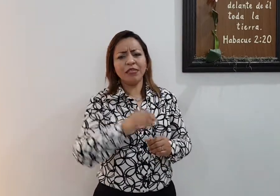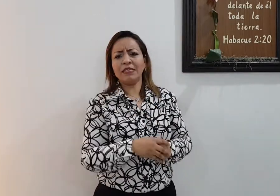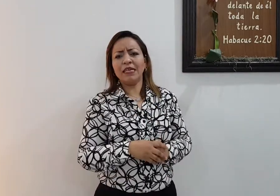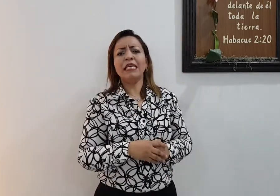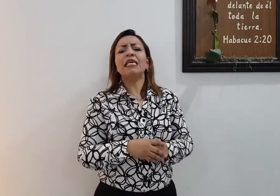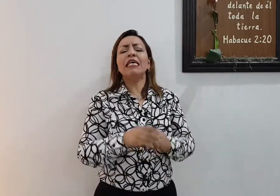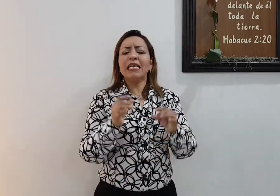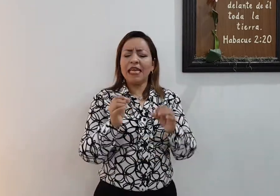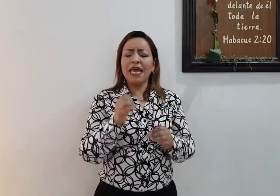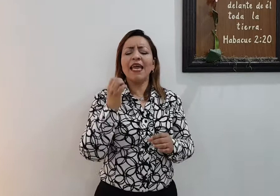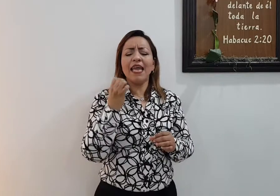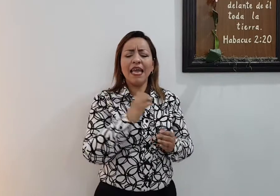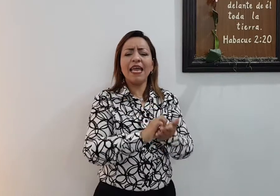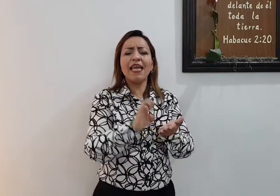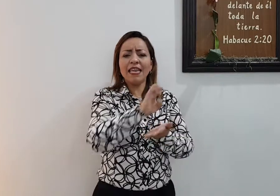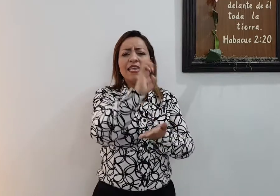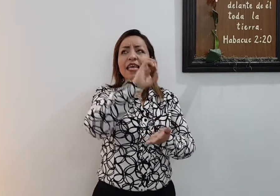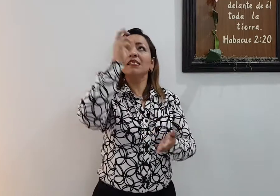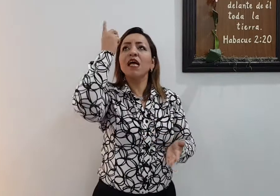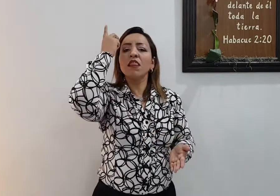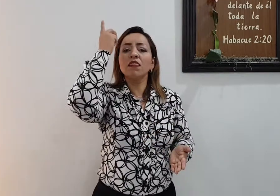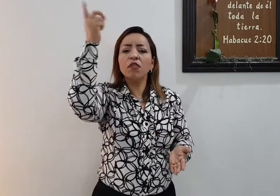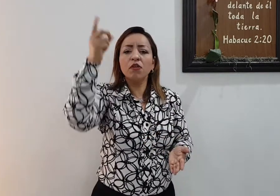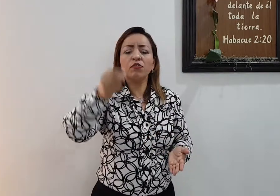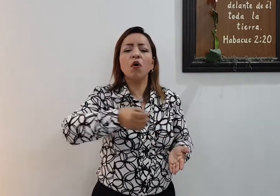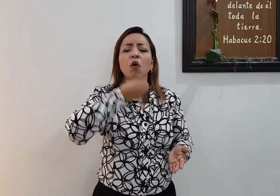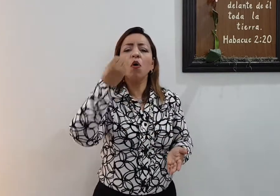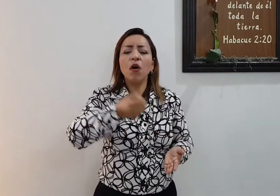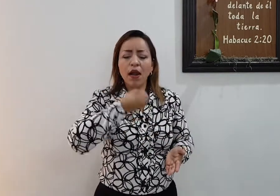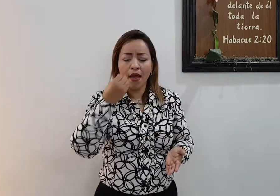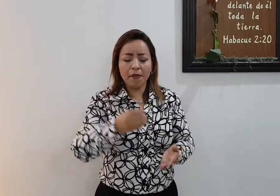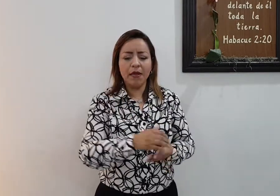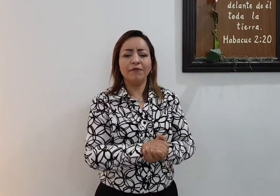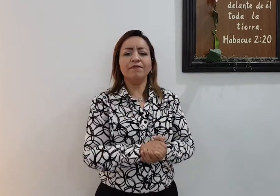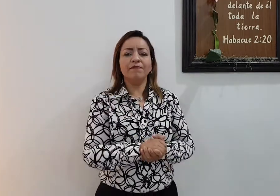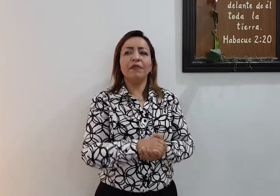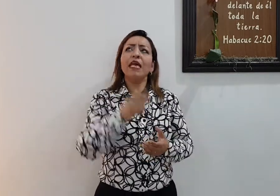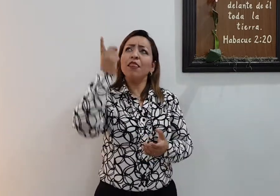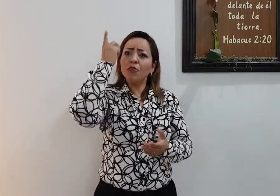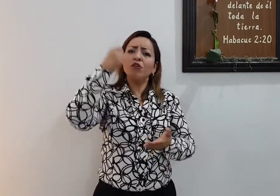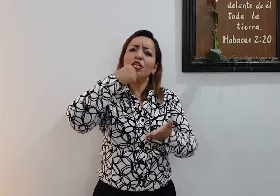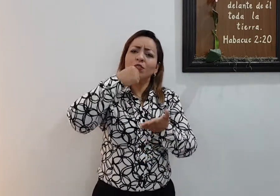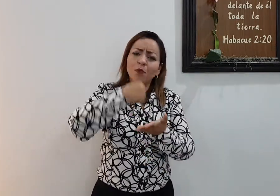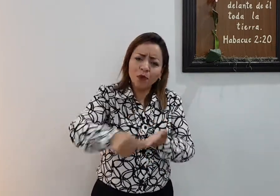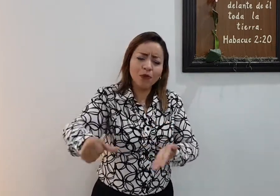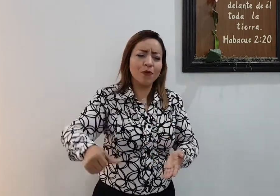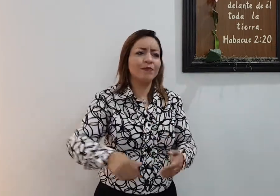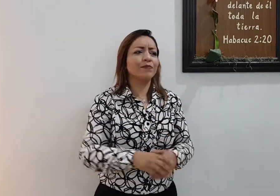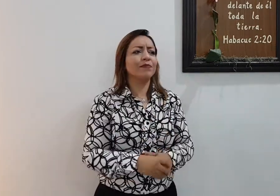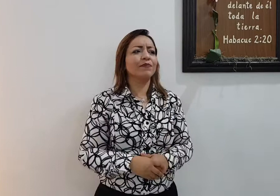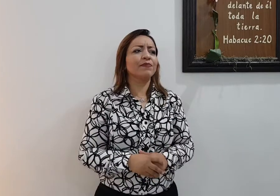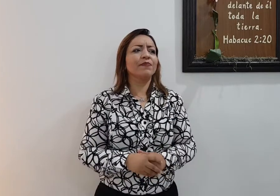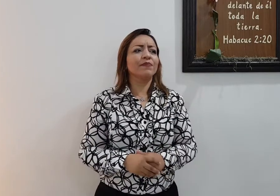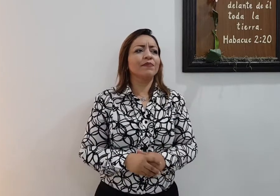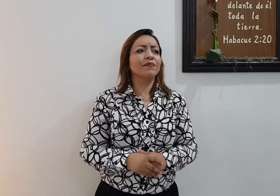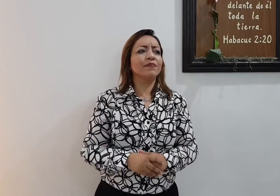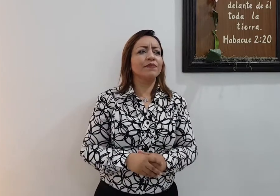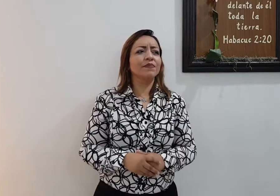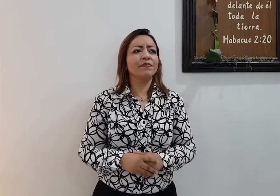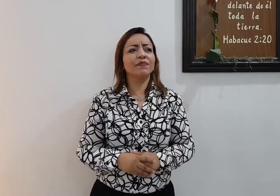crisis, porque Dios hace milagros por medio de nuestras crisis. Pero también encontramos, hermanos, para considerar